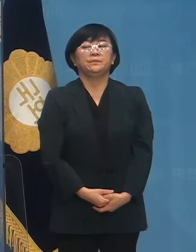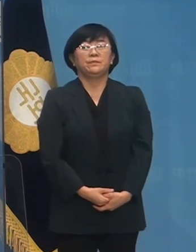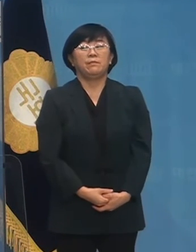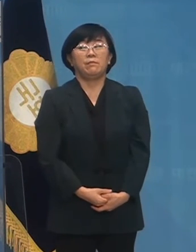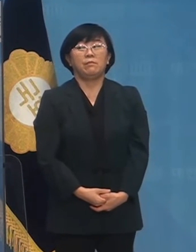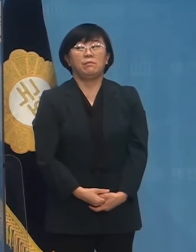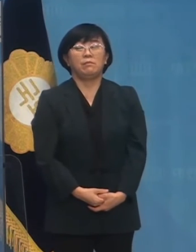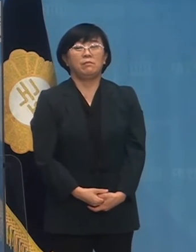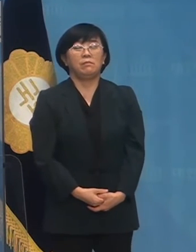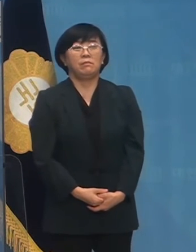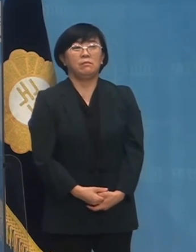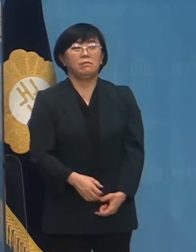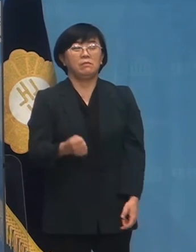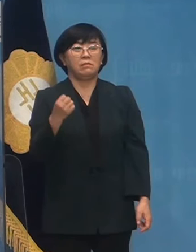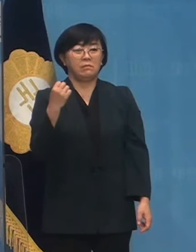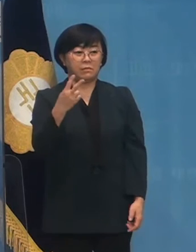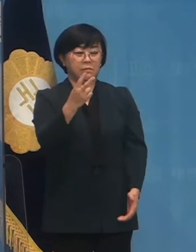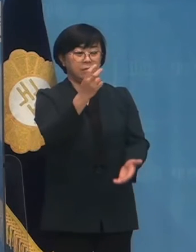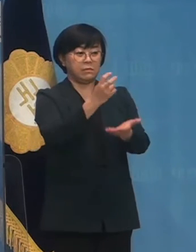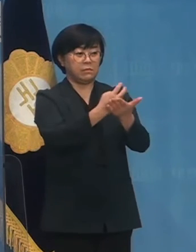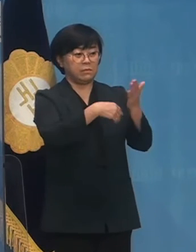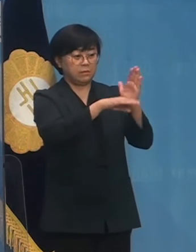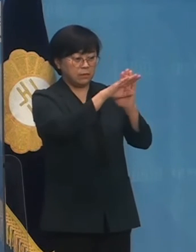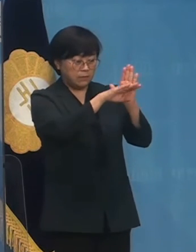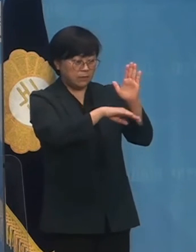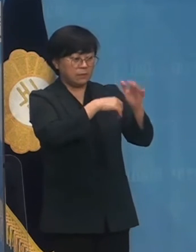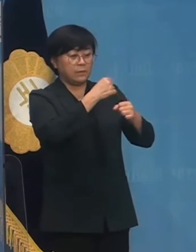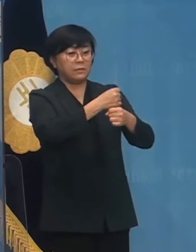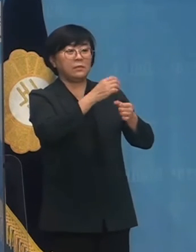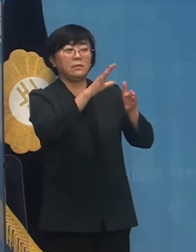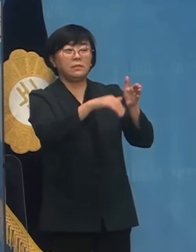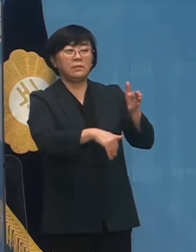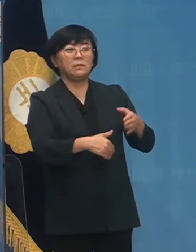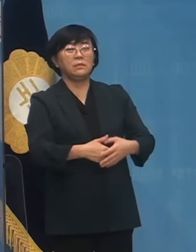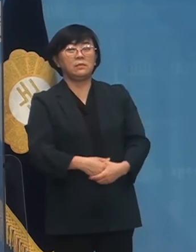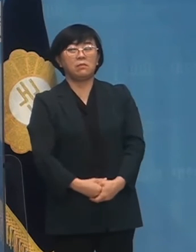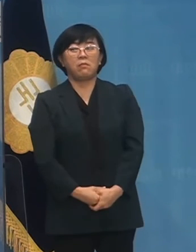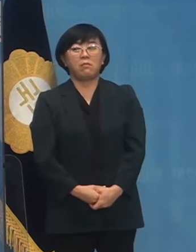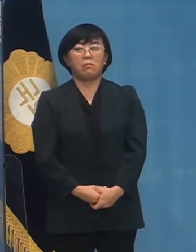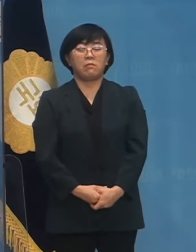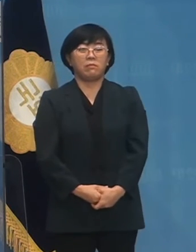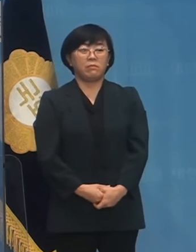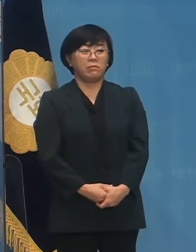그리고 법안을 만들 당시에